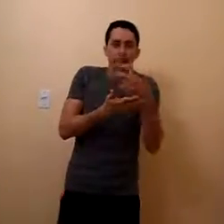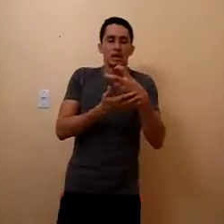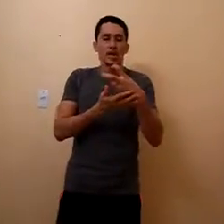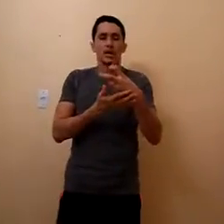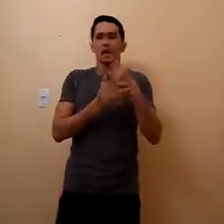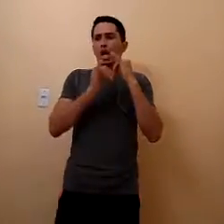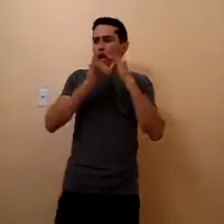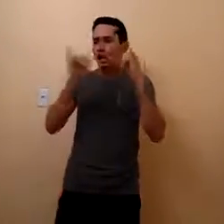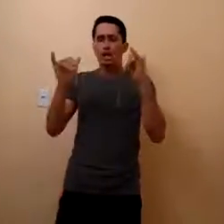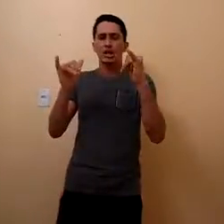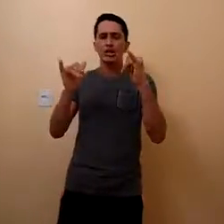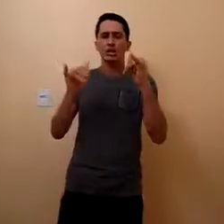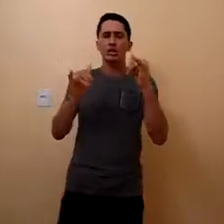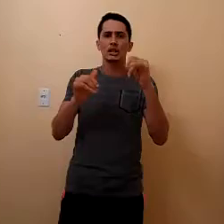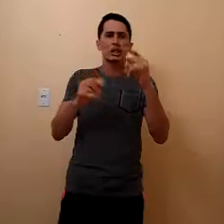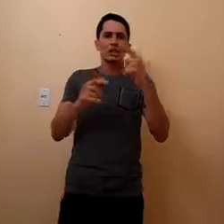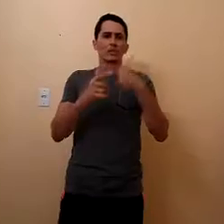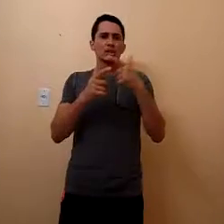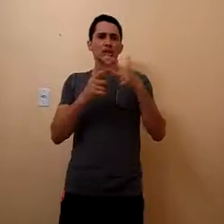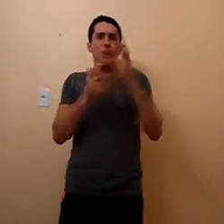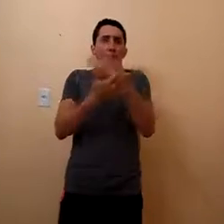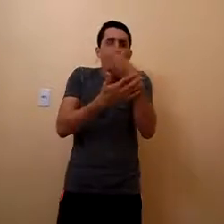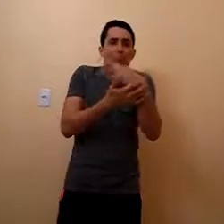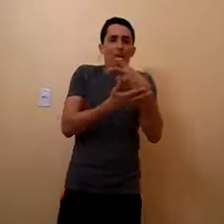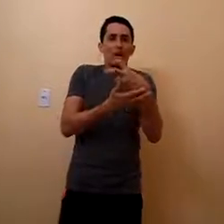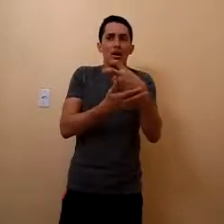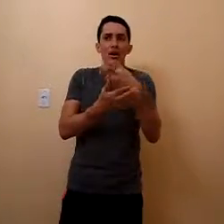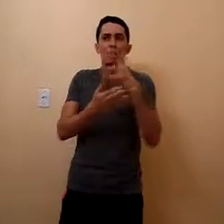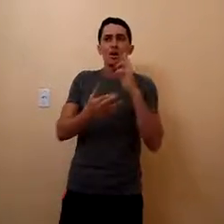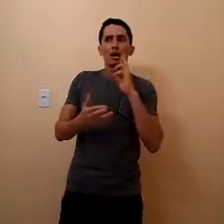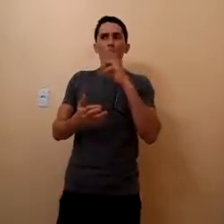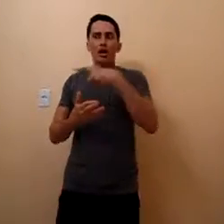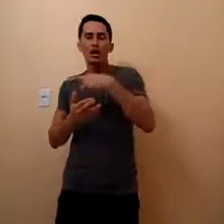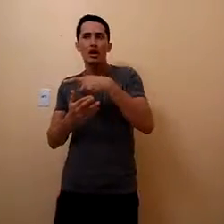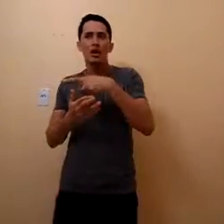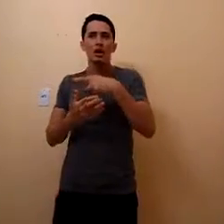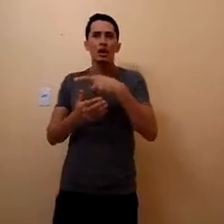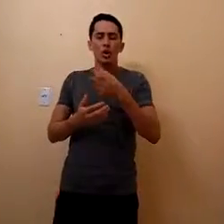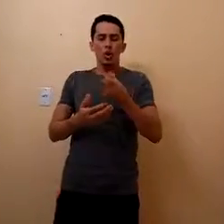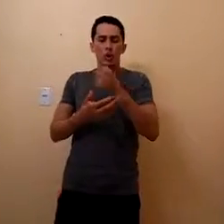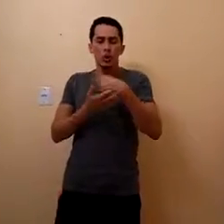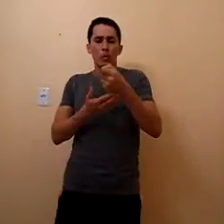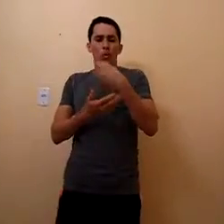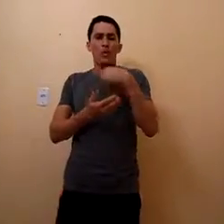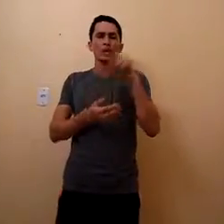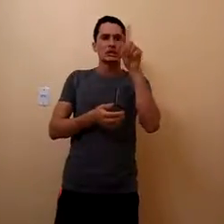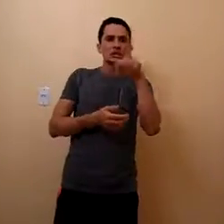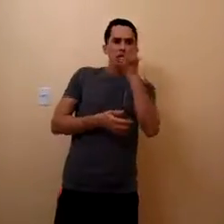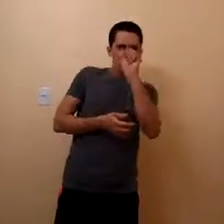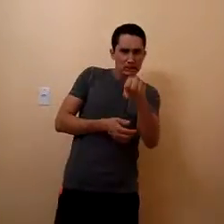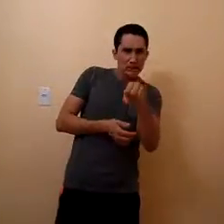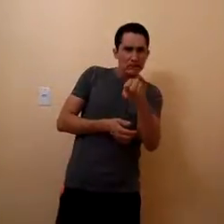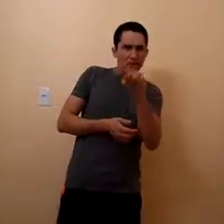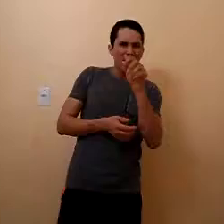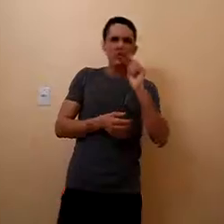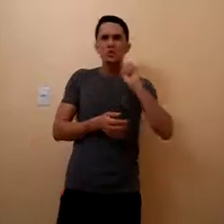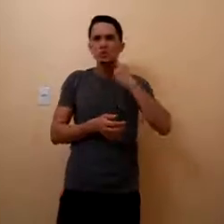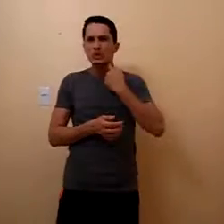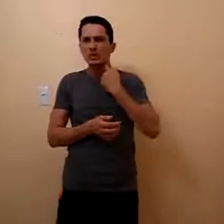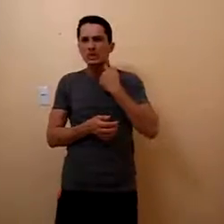que não tinha epilepsia. Na resposta se tomava remédios, o sim foi rasurado. Ficou valendo o